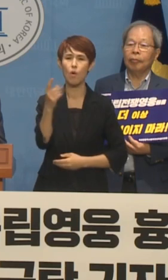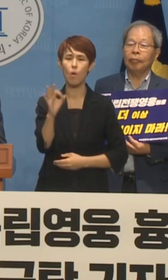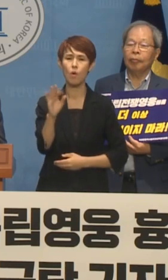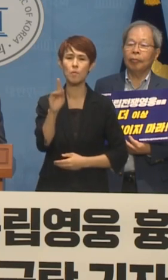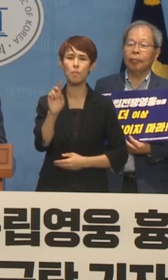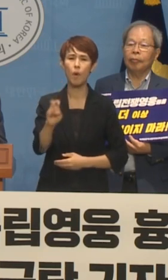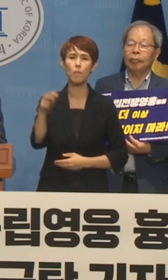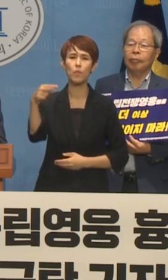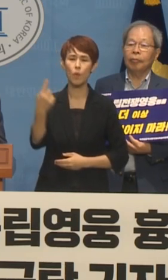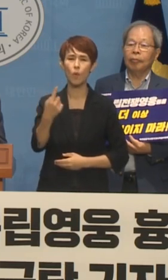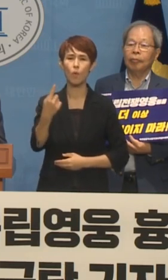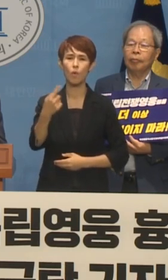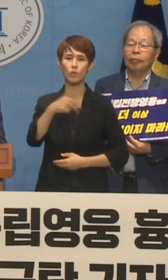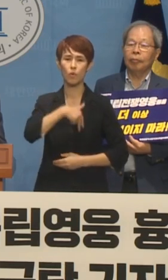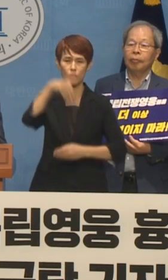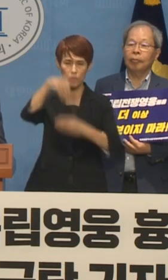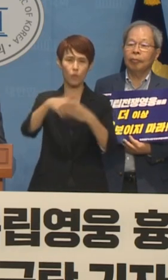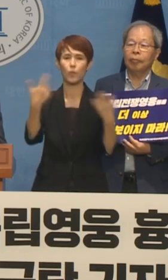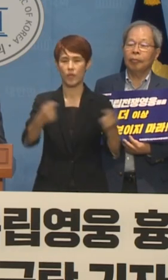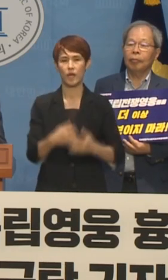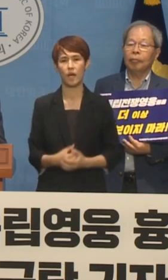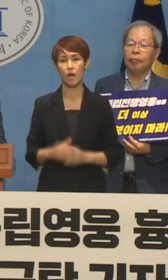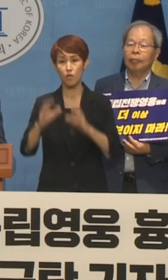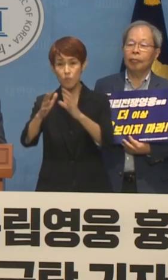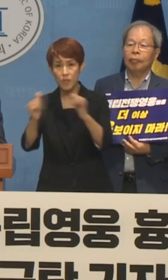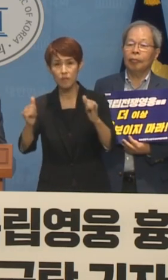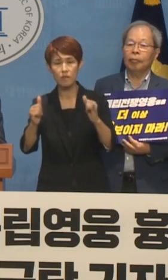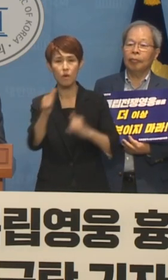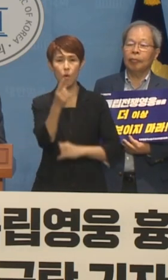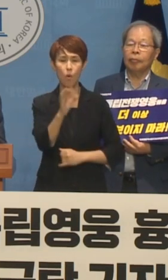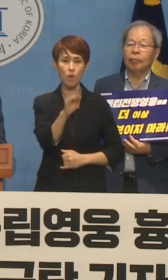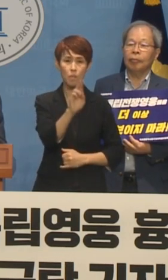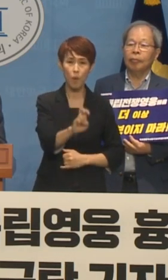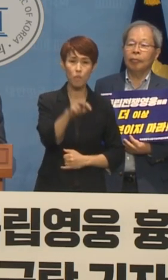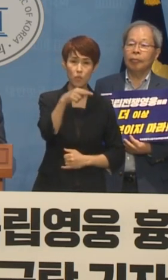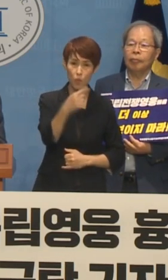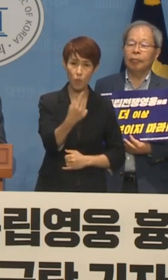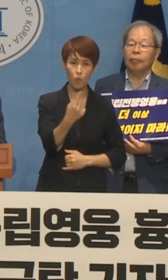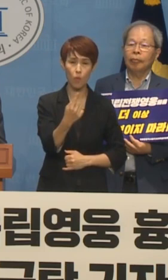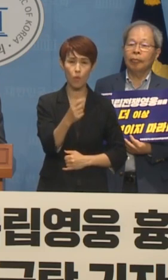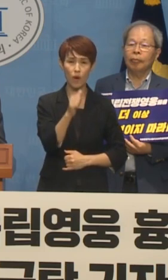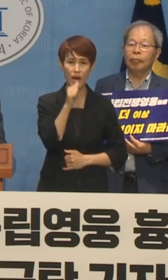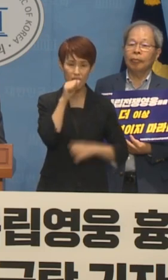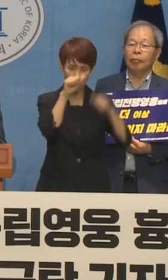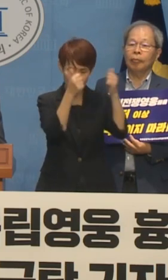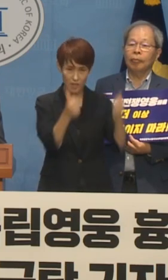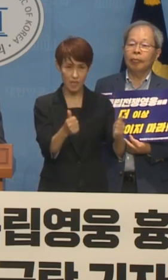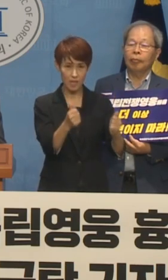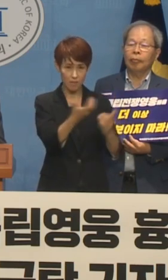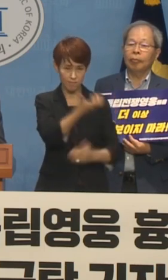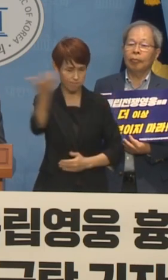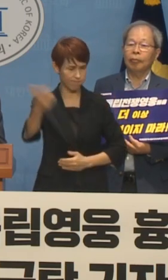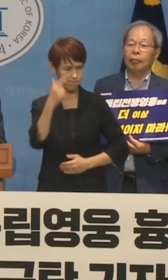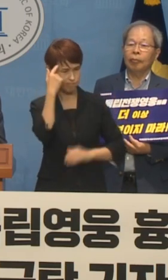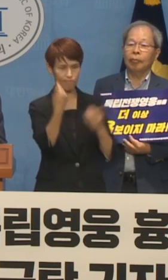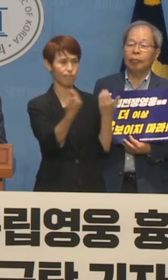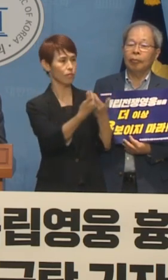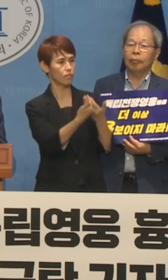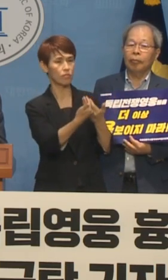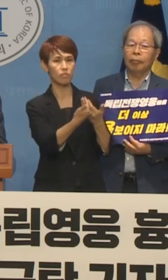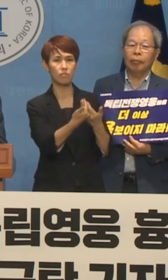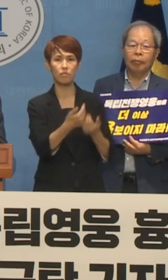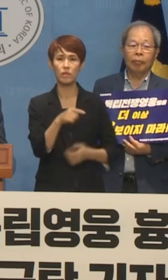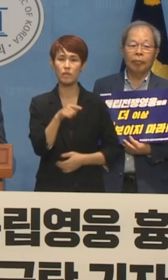총선이었습니다. 국민은 홍범도 흉상 철거를 단호히 거부했고 저승에 계신